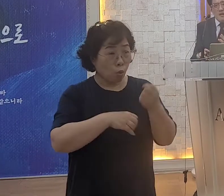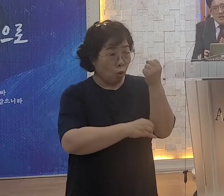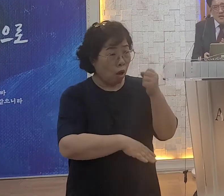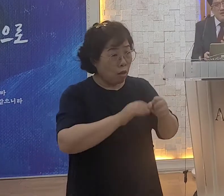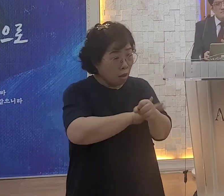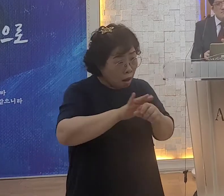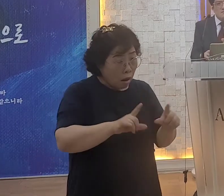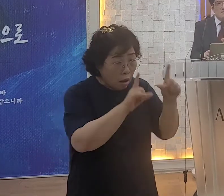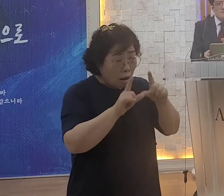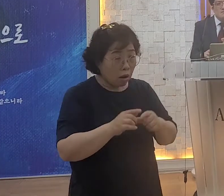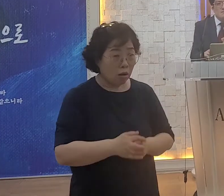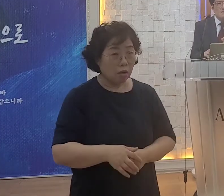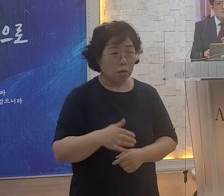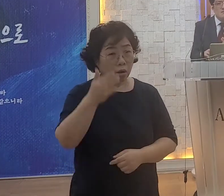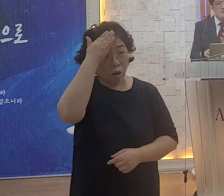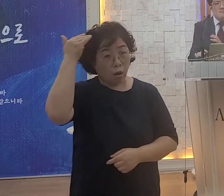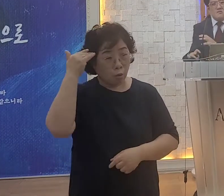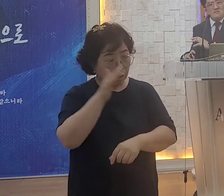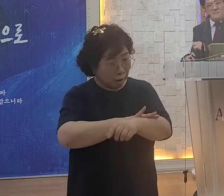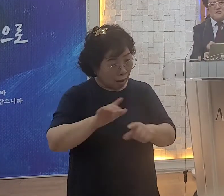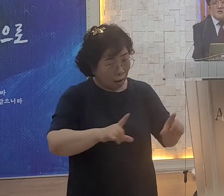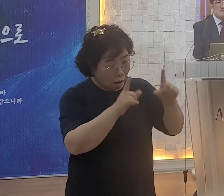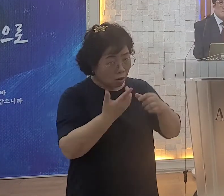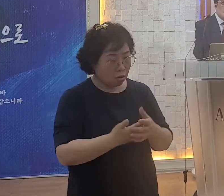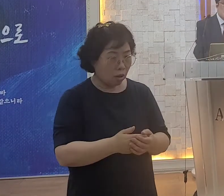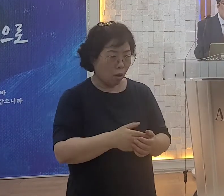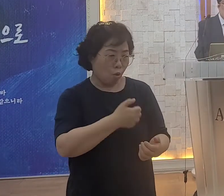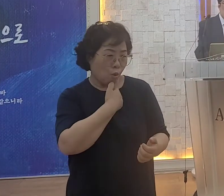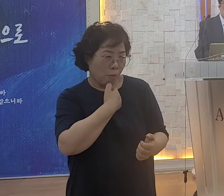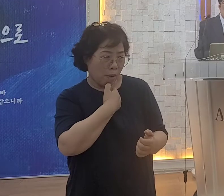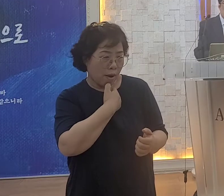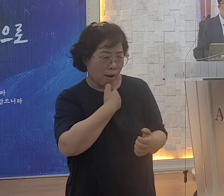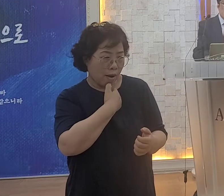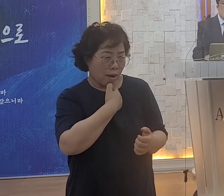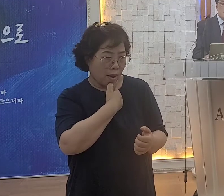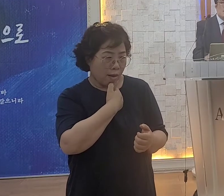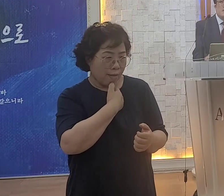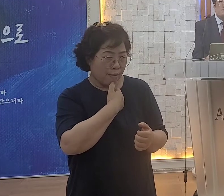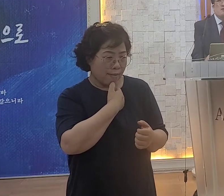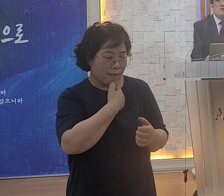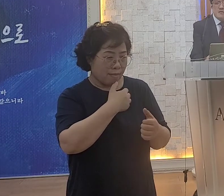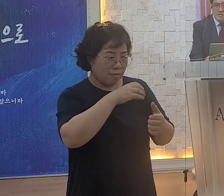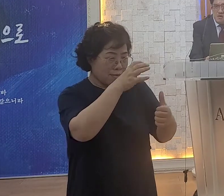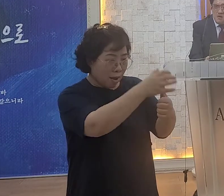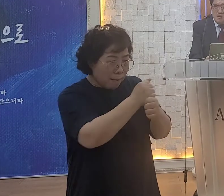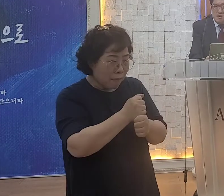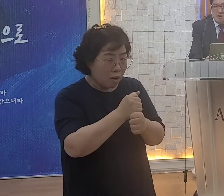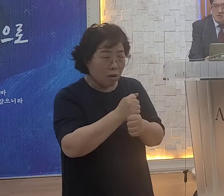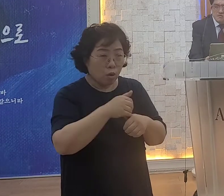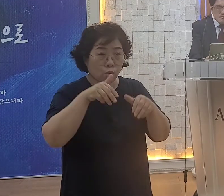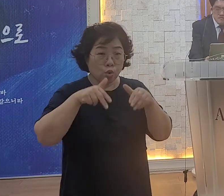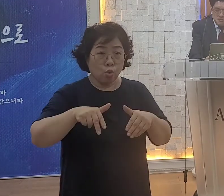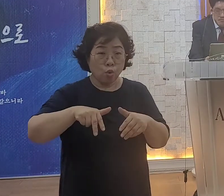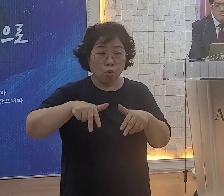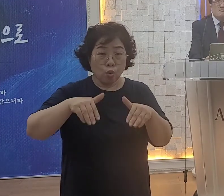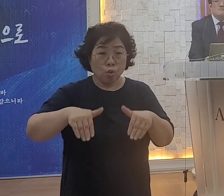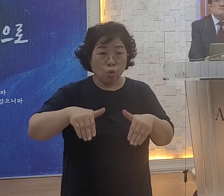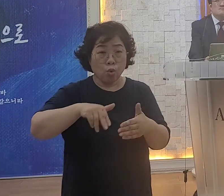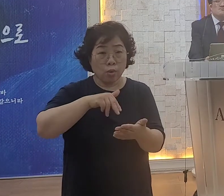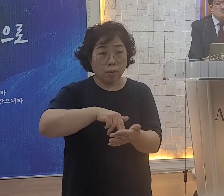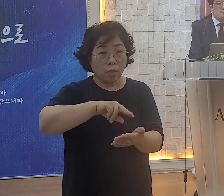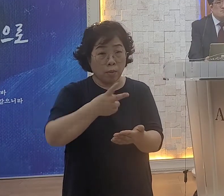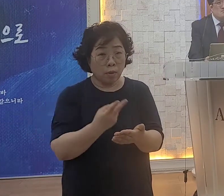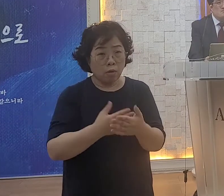살다가 우리나라가 약해가지고 로마한테 잡혀가가지고 이렇게 노예가 됐다. 쉴 틈이